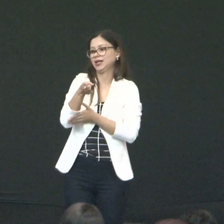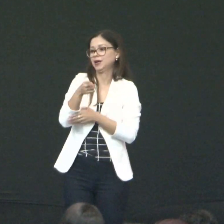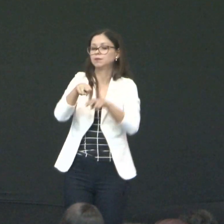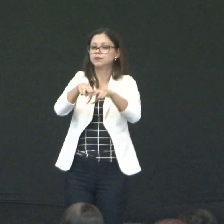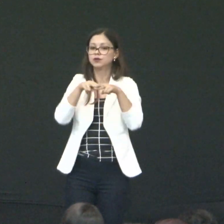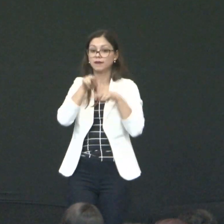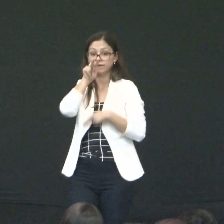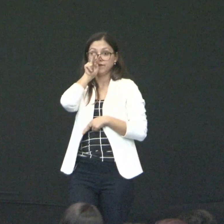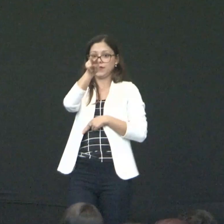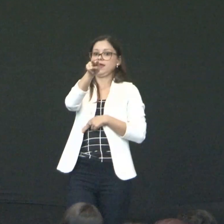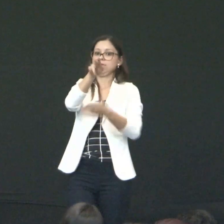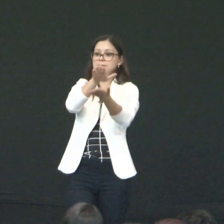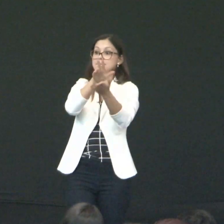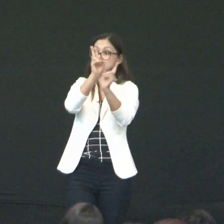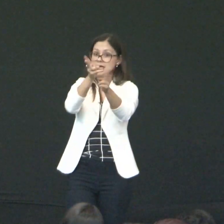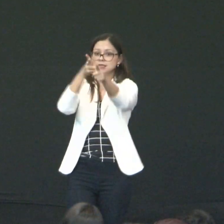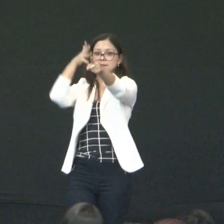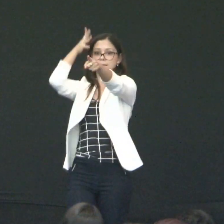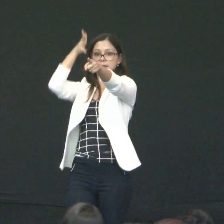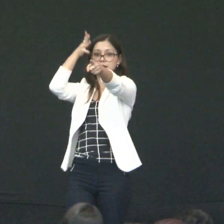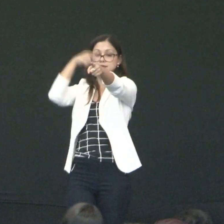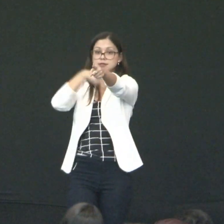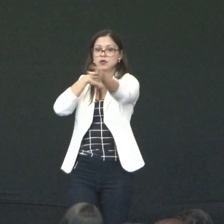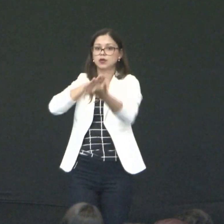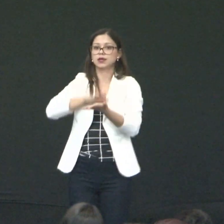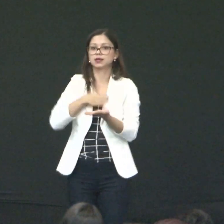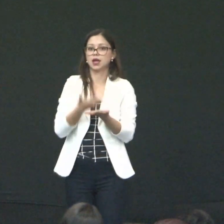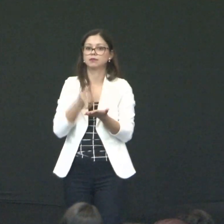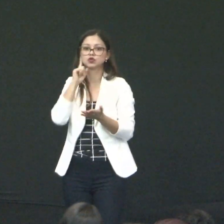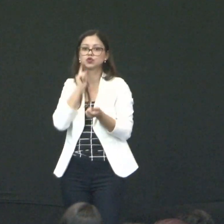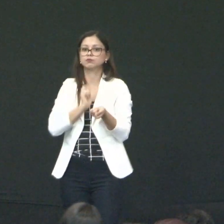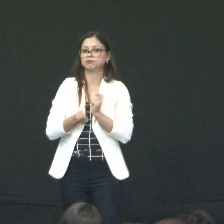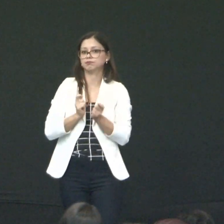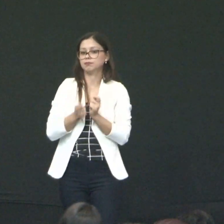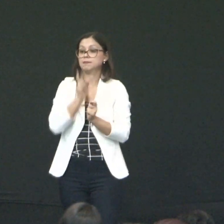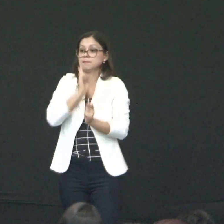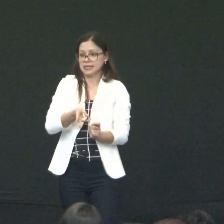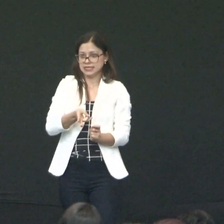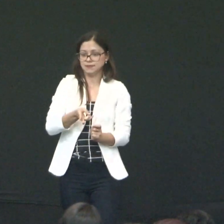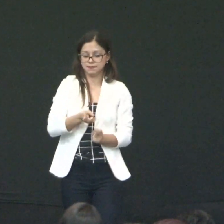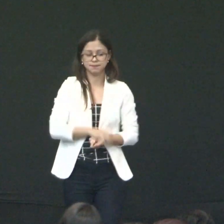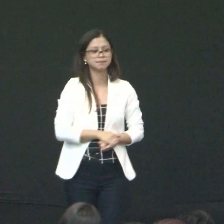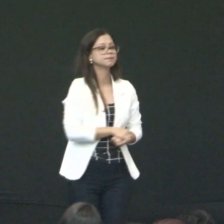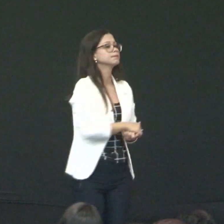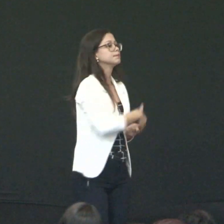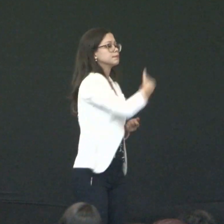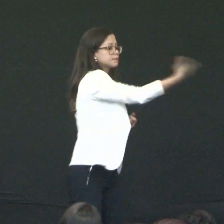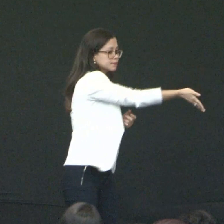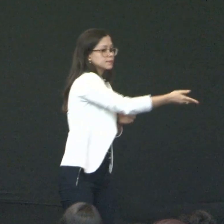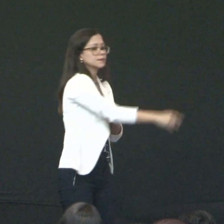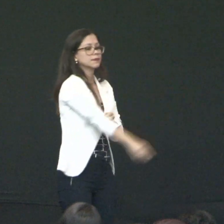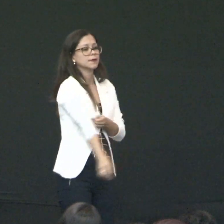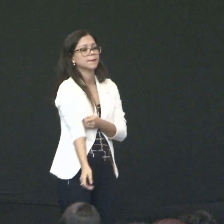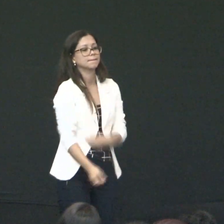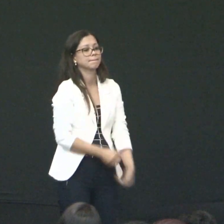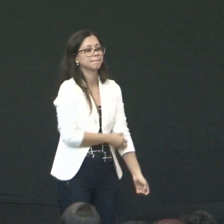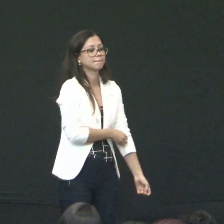Esses 3 tipos que eu apresentei são tipos de interpretação direta, onde o surdo ele olha para o palestrante para